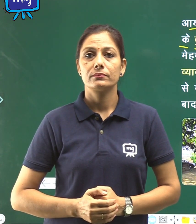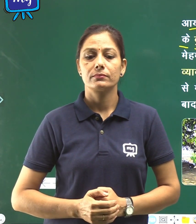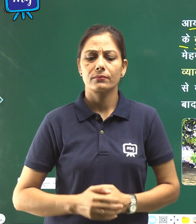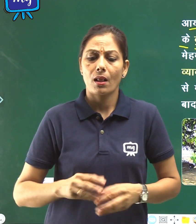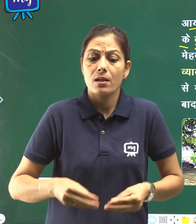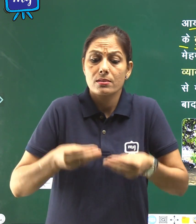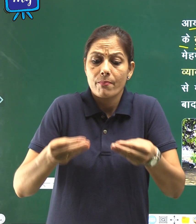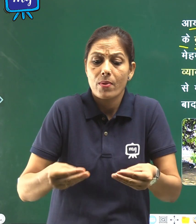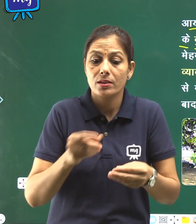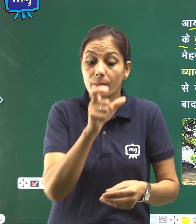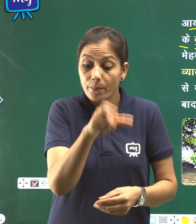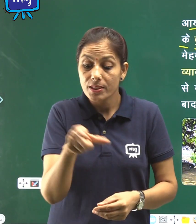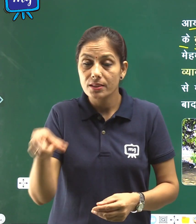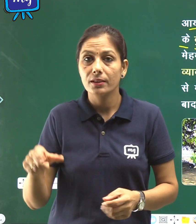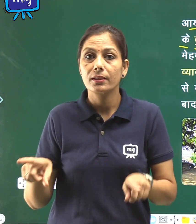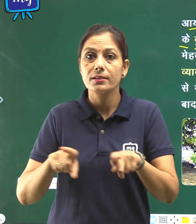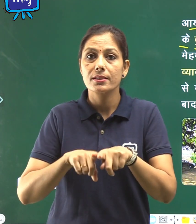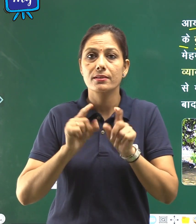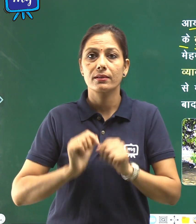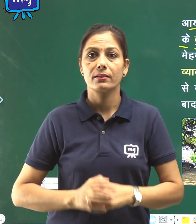सम्मानित व्यक्ति की तरह